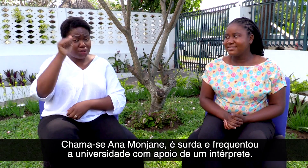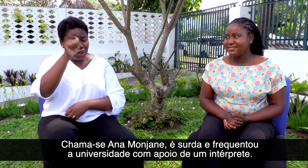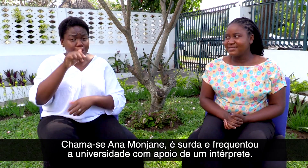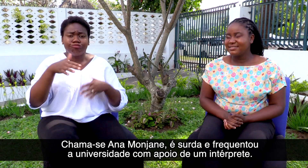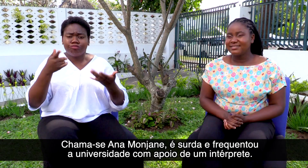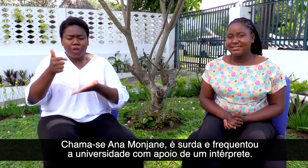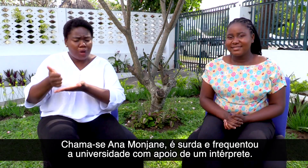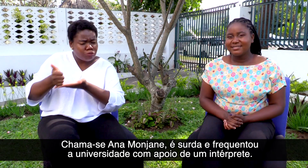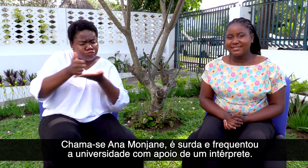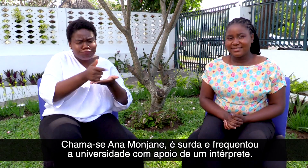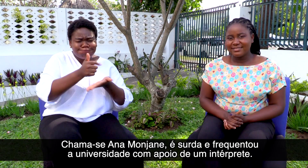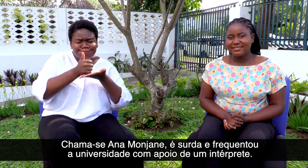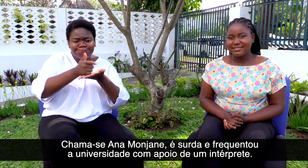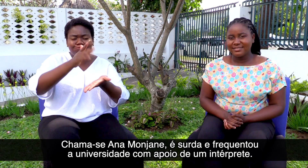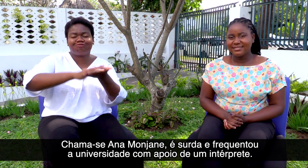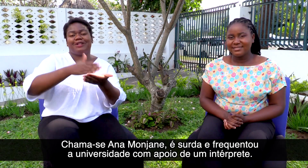universidade com o apoio de um intérprete.